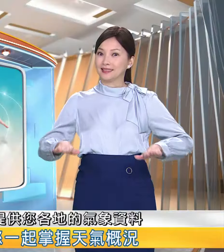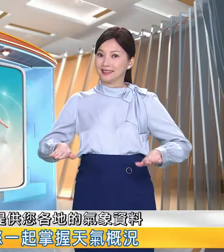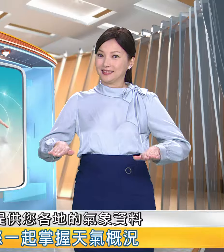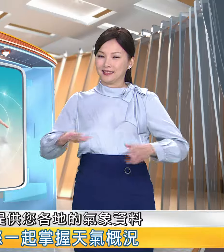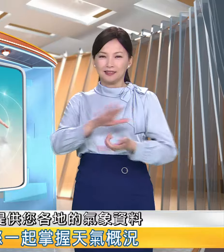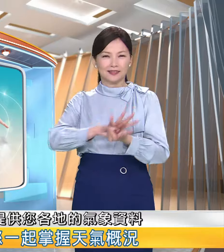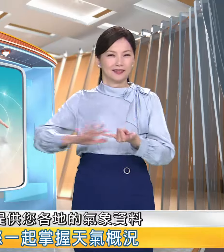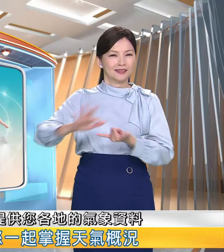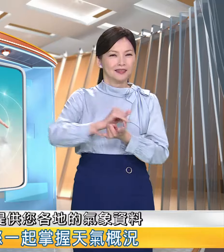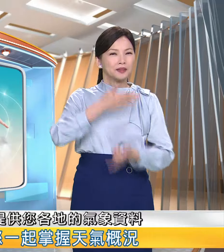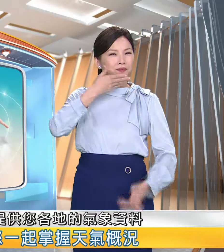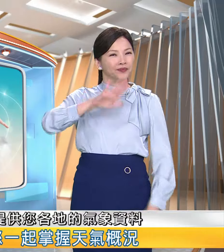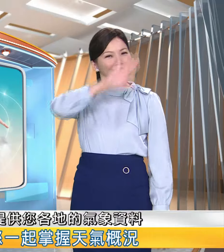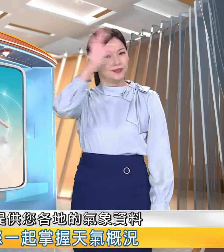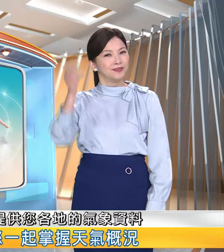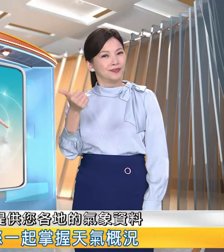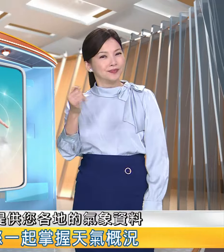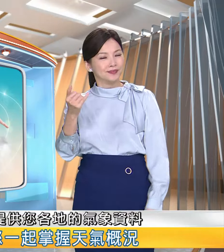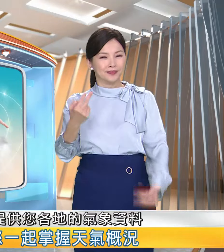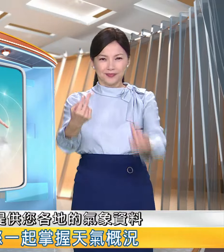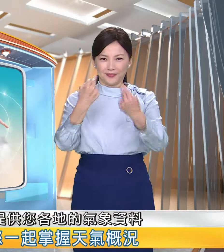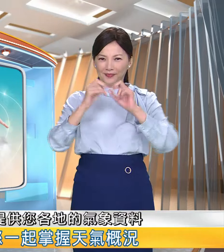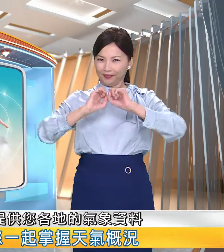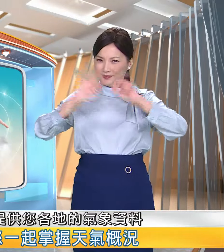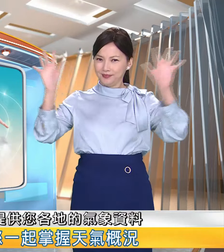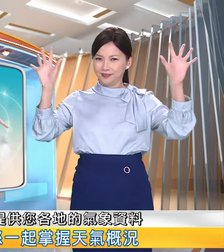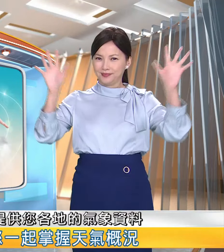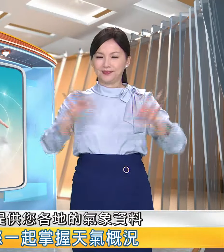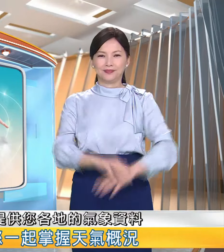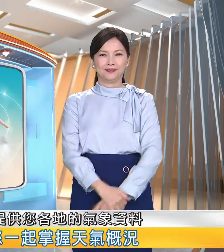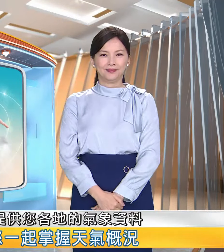关心天气，接着提供您各地的气象资料。